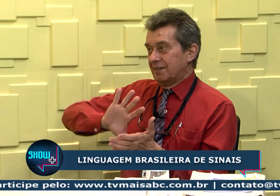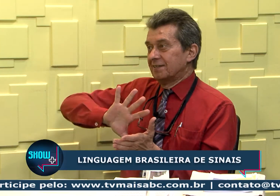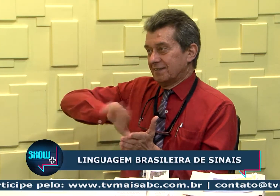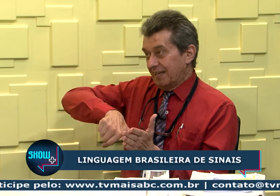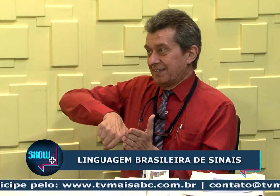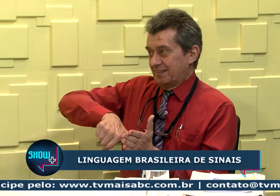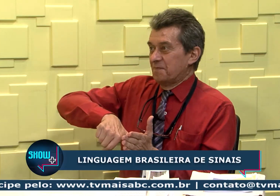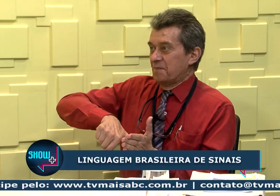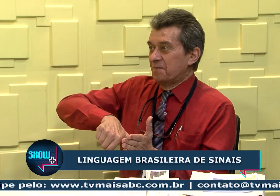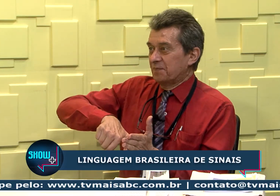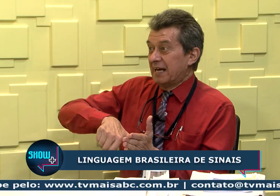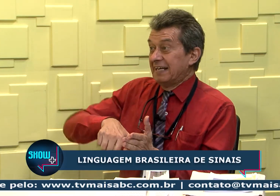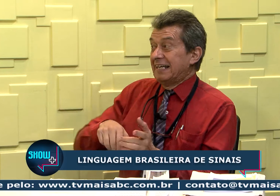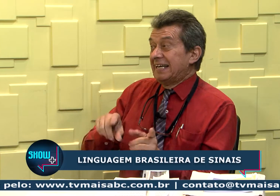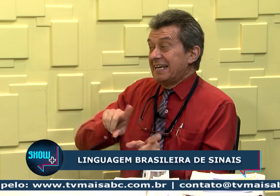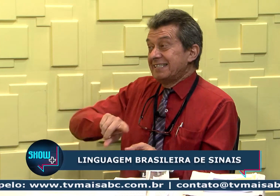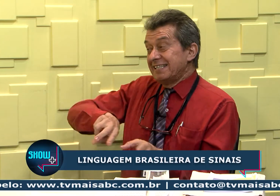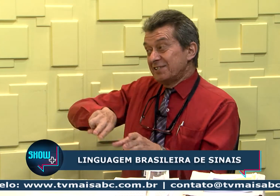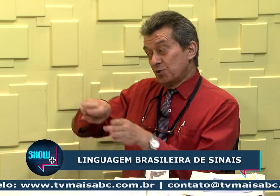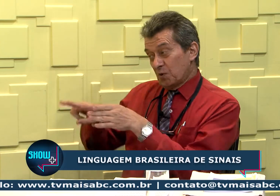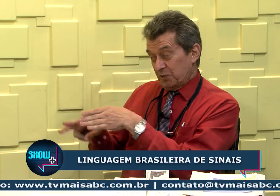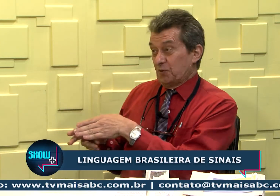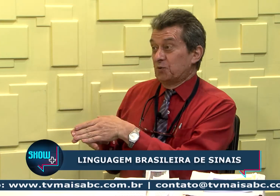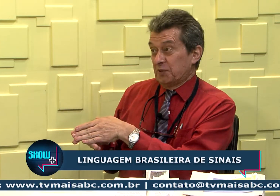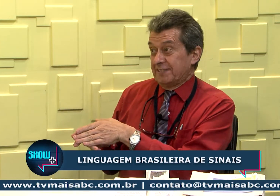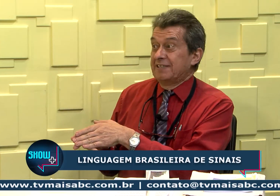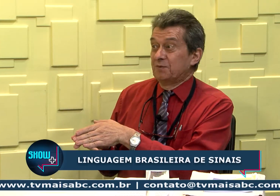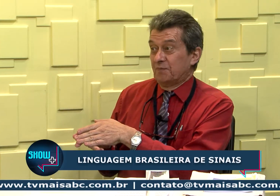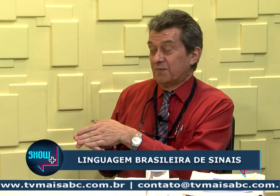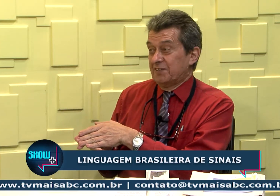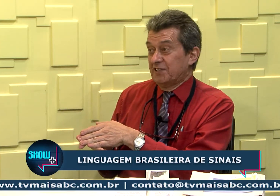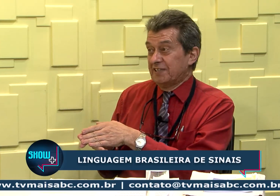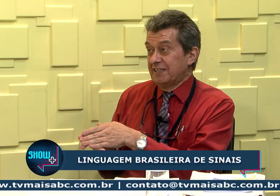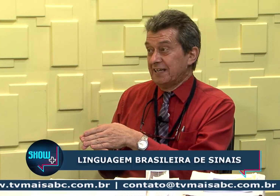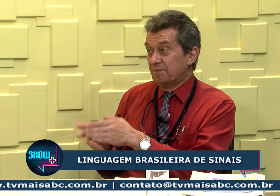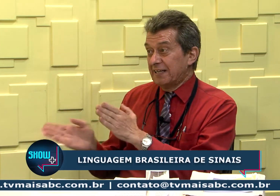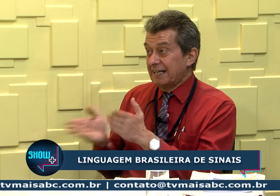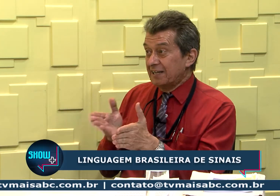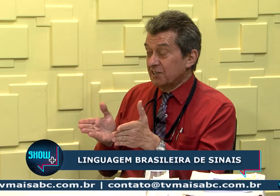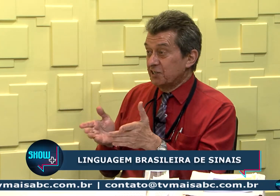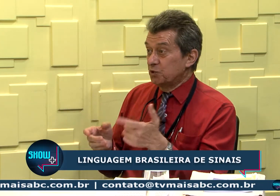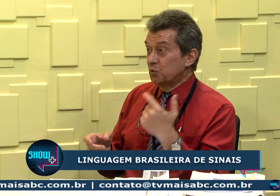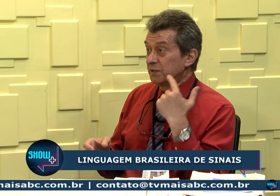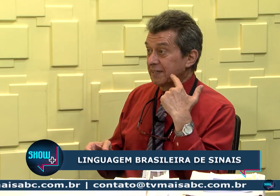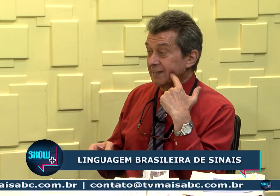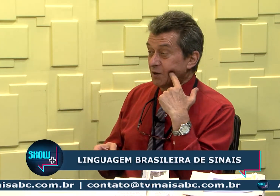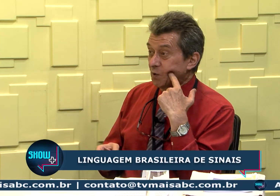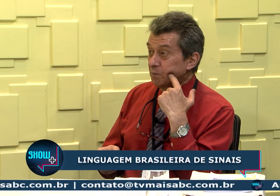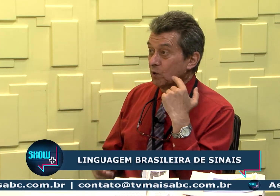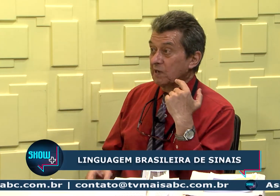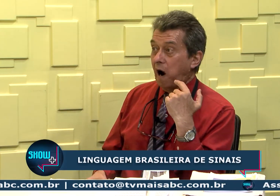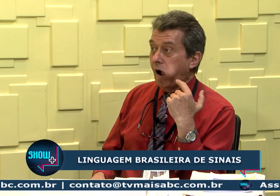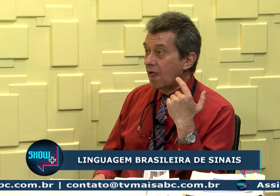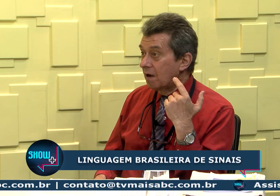adaptar existe uma outra conotação de que é paralela que a gente usa com a boca o